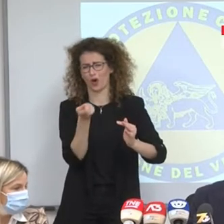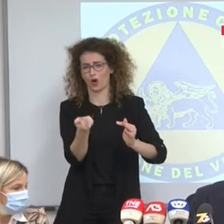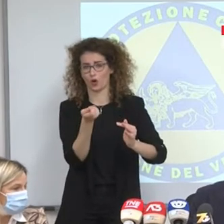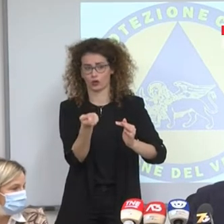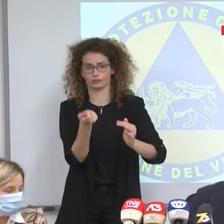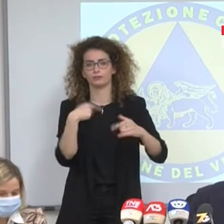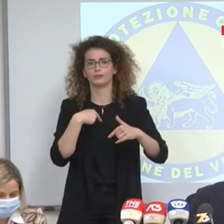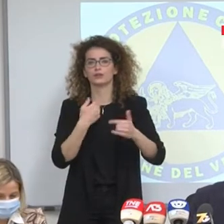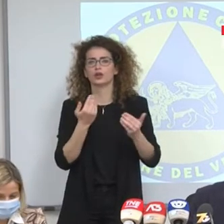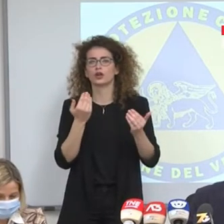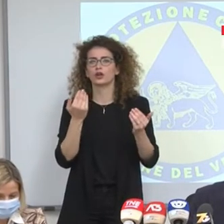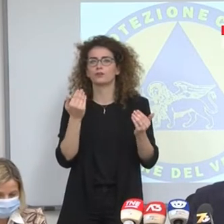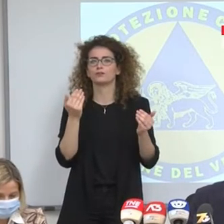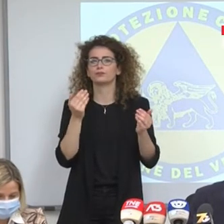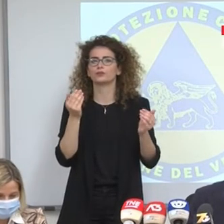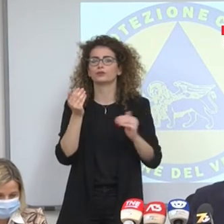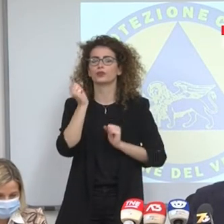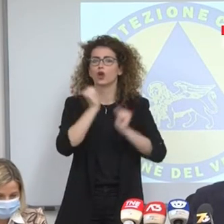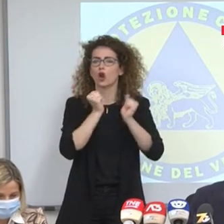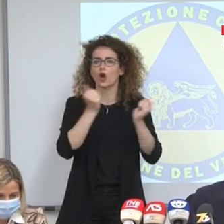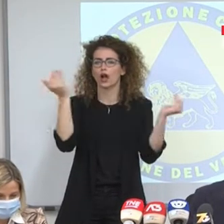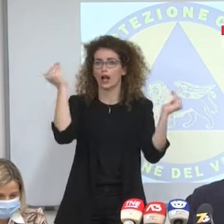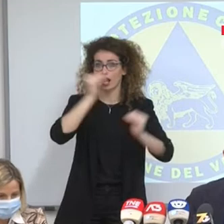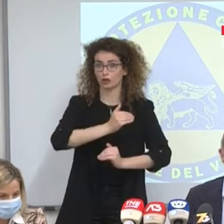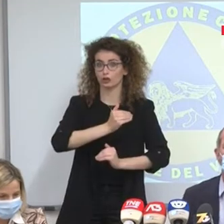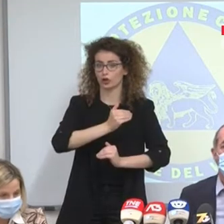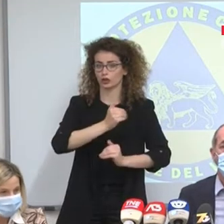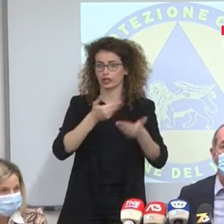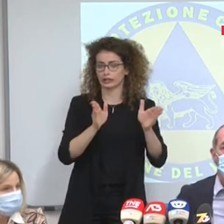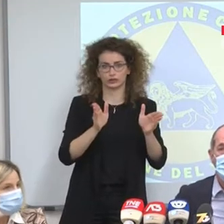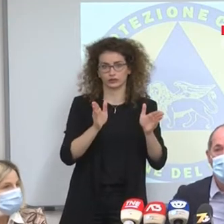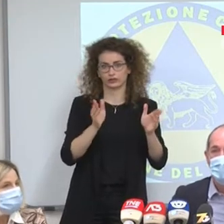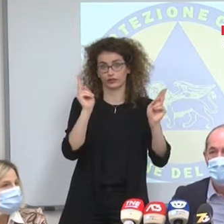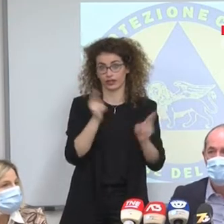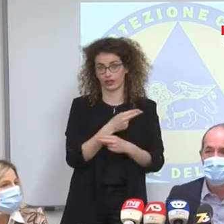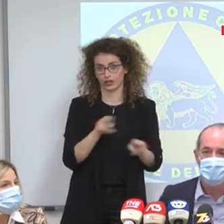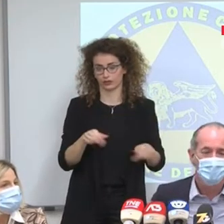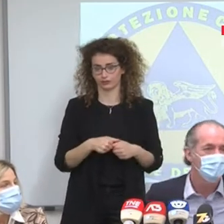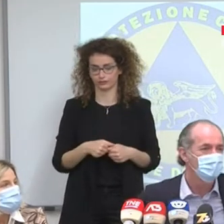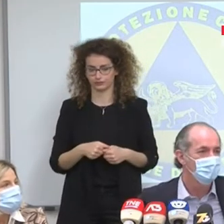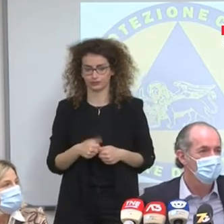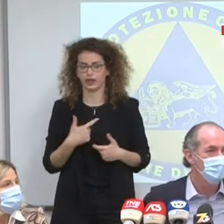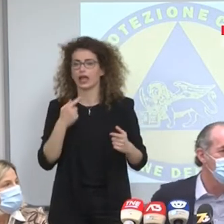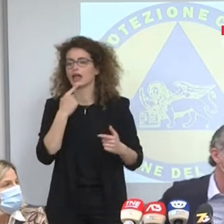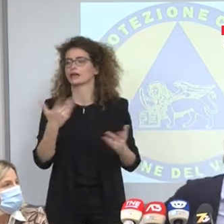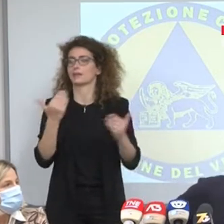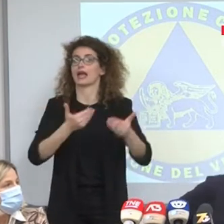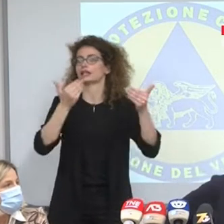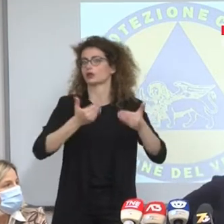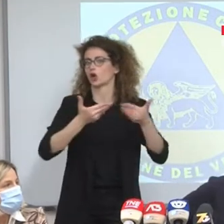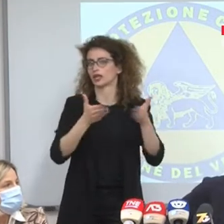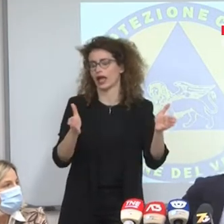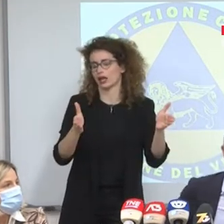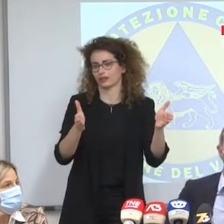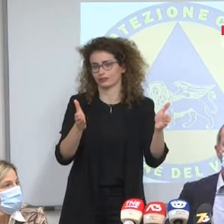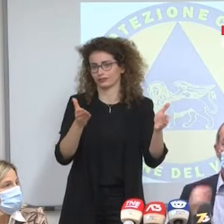tutti i locali notturni sono comunque non autorizzati nell'apertura, cioè quindi non abbiamo neanche la scusa di dire ma ci sono discoteche aperte, per